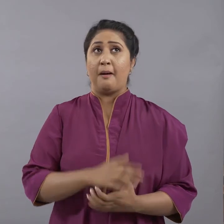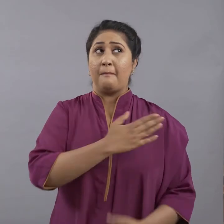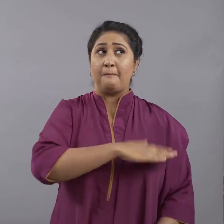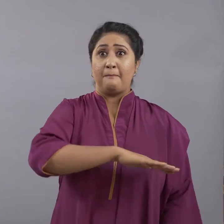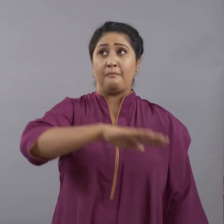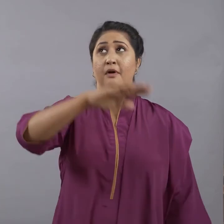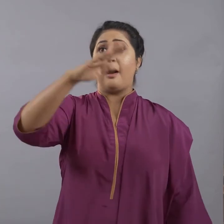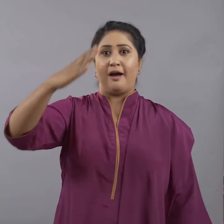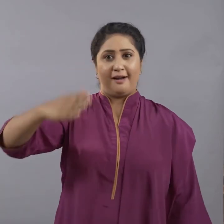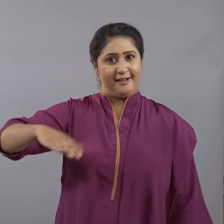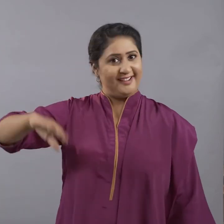पहाड़,